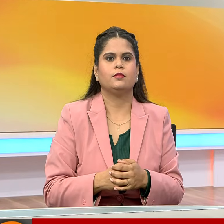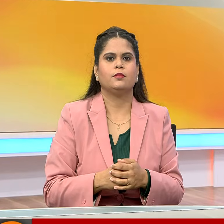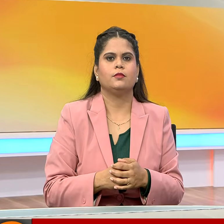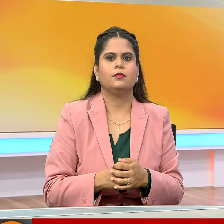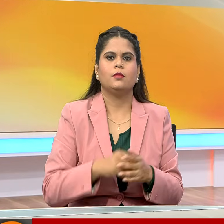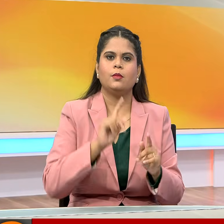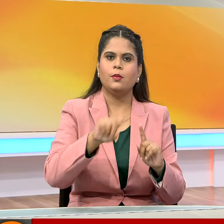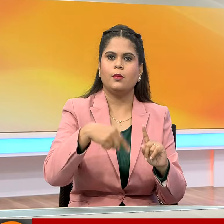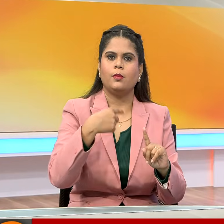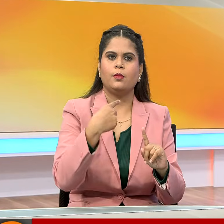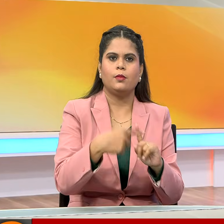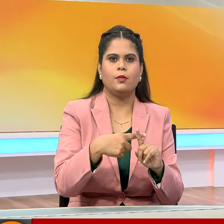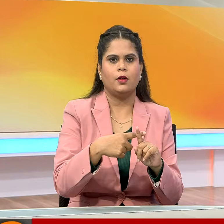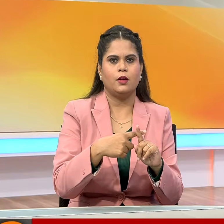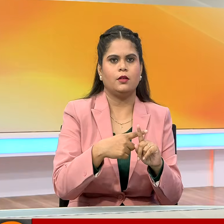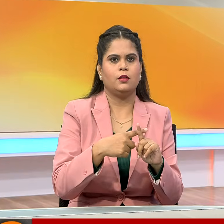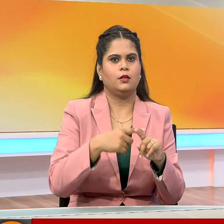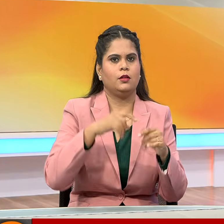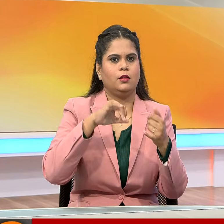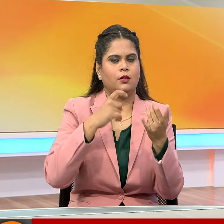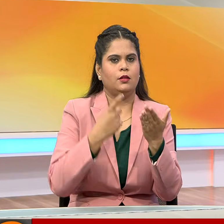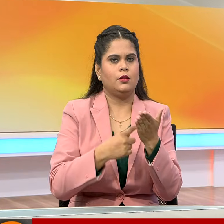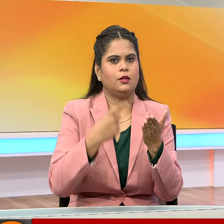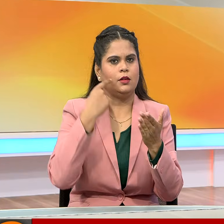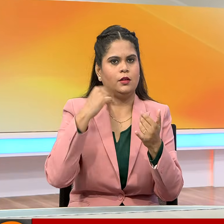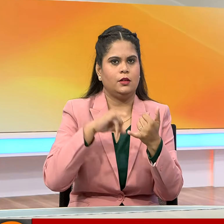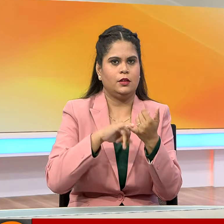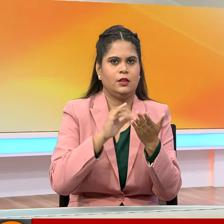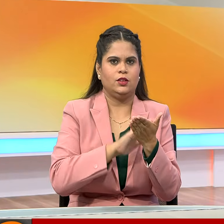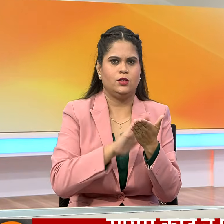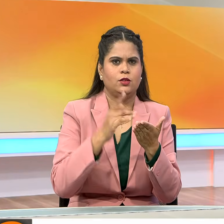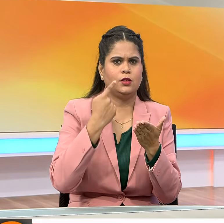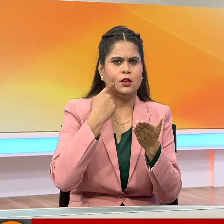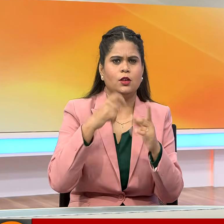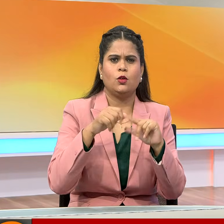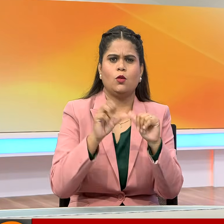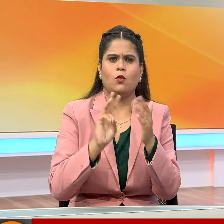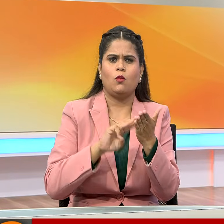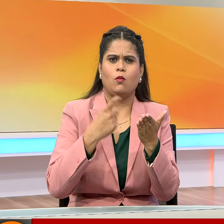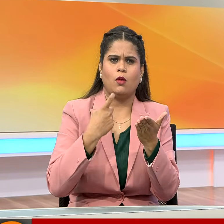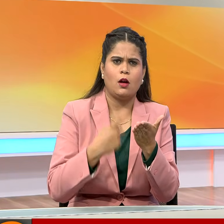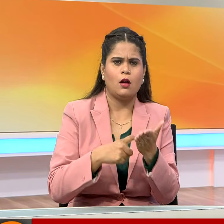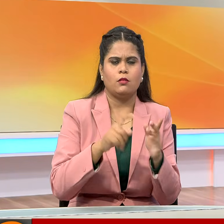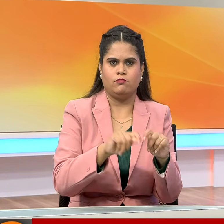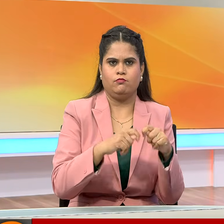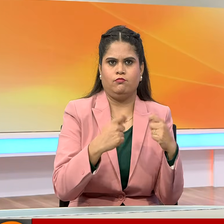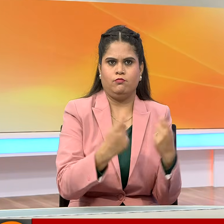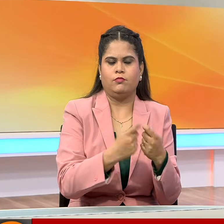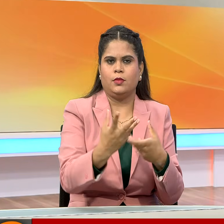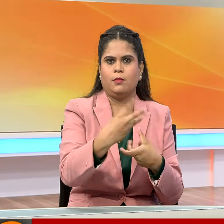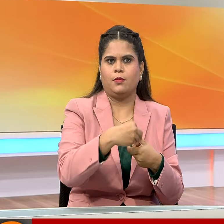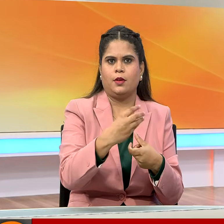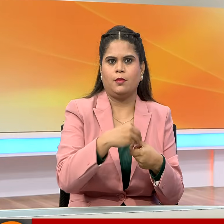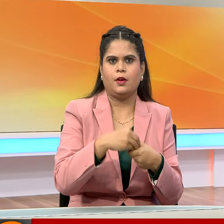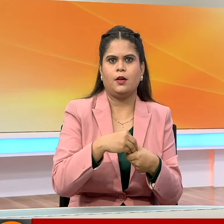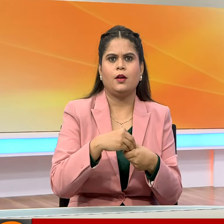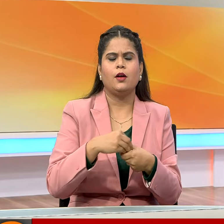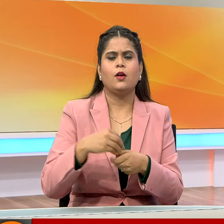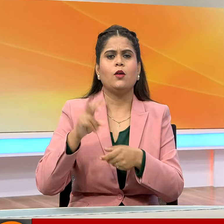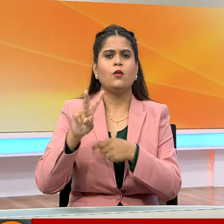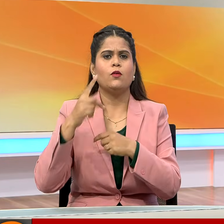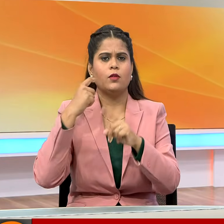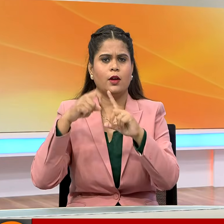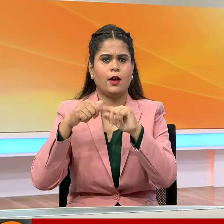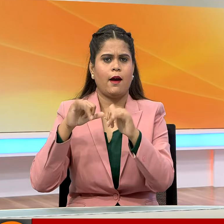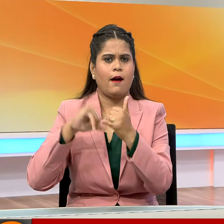और साथ ही साथ पूर्व सीबीआई निदेशक ऋषि कुमार शुक्ला समिति में शामिल हैं। हमारे संवाददाता विकास सारथी फिलहाल हमारे साथ जुड़ चुके हैं। विकास, क्या